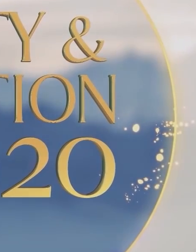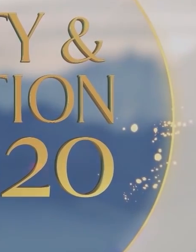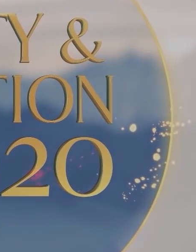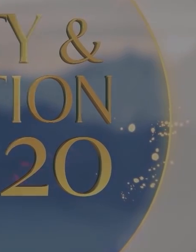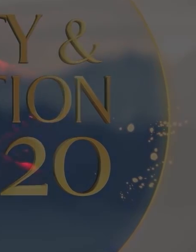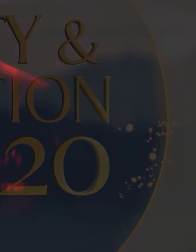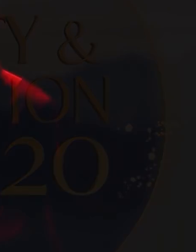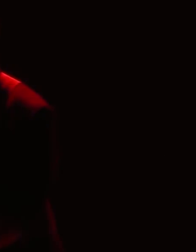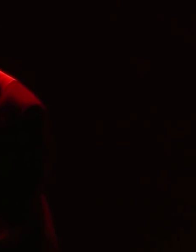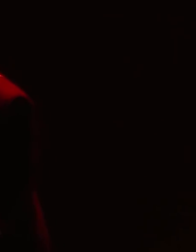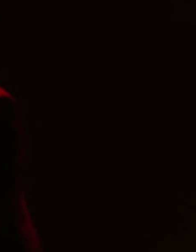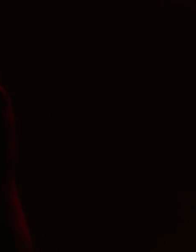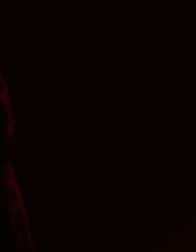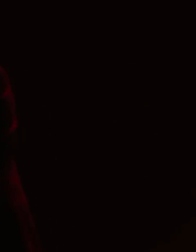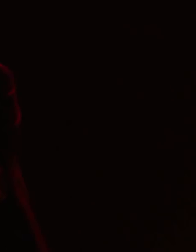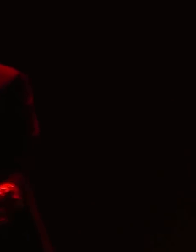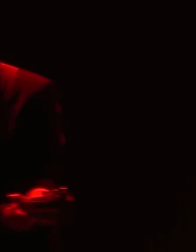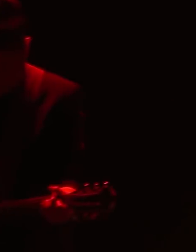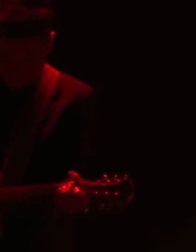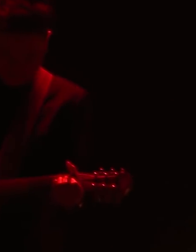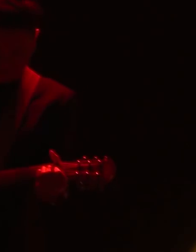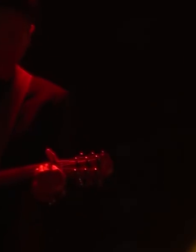Ayo bangkit berdiri bersama-sama, come on.